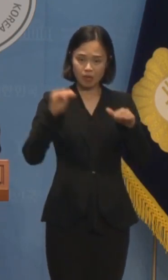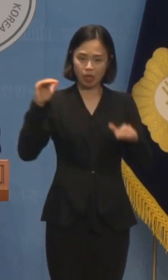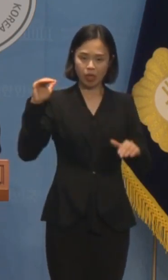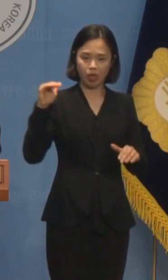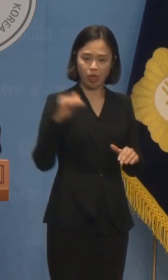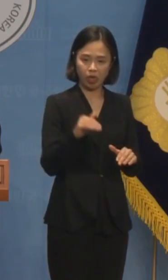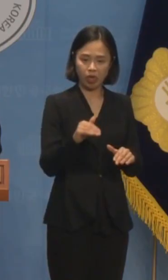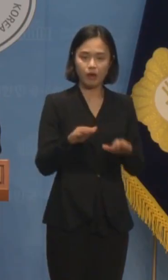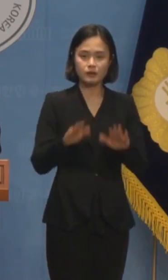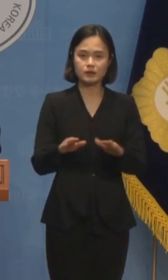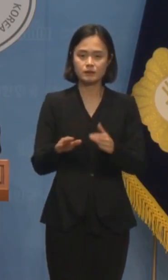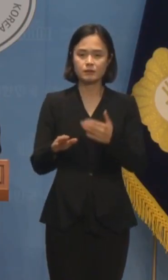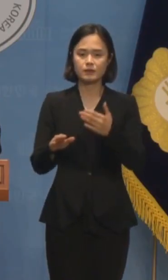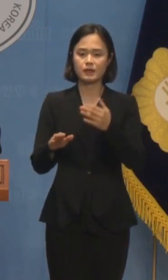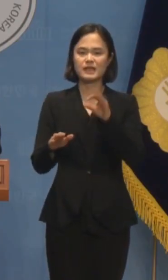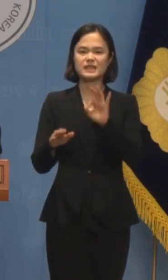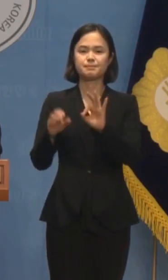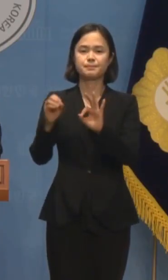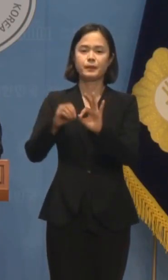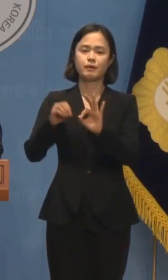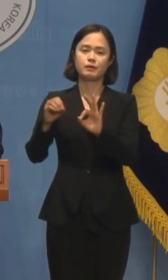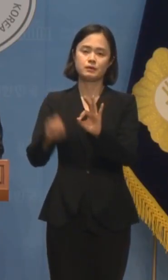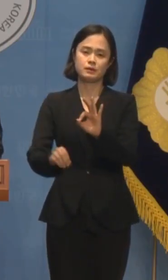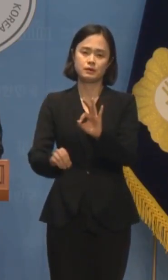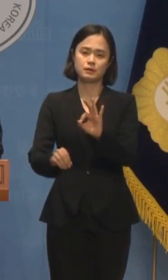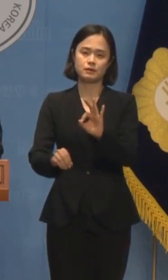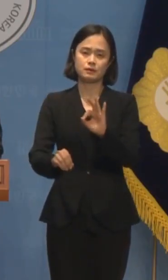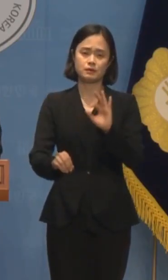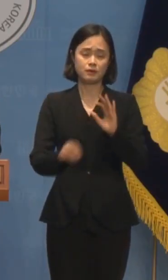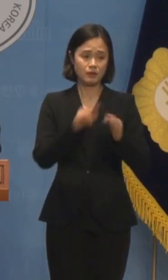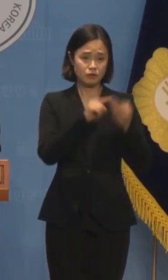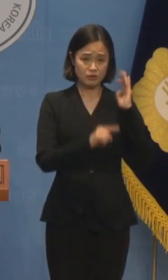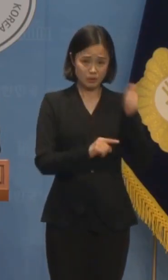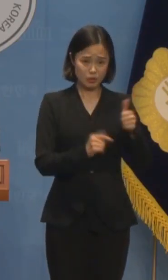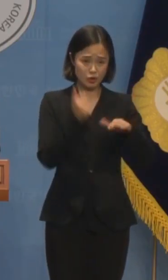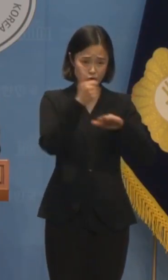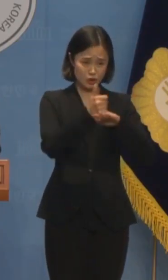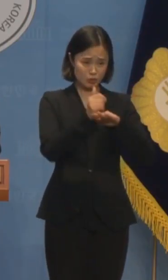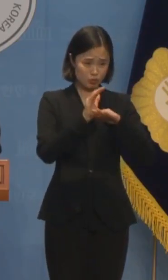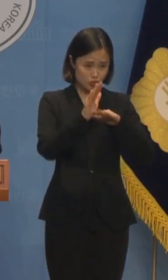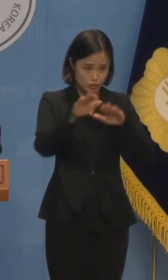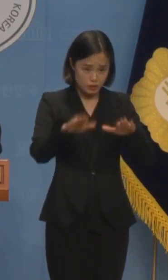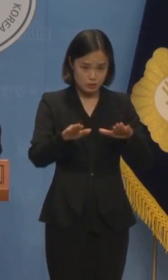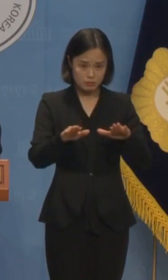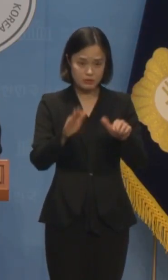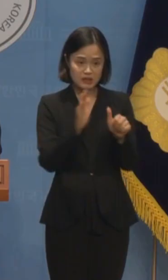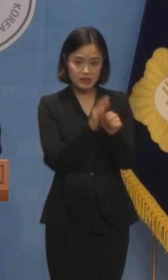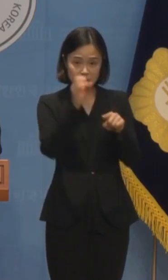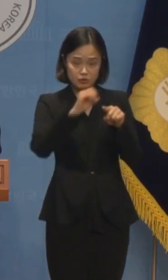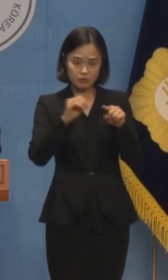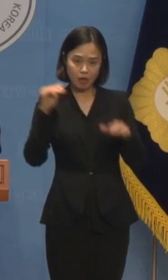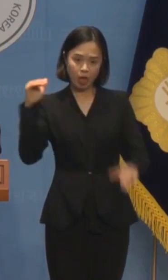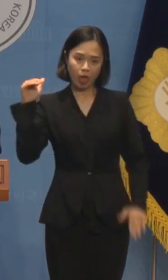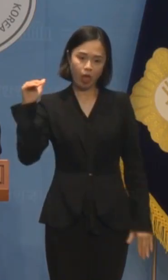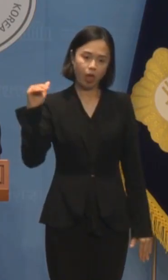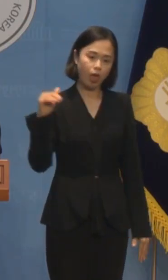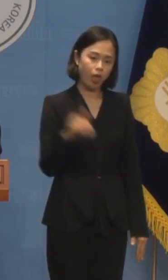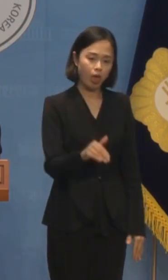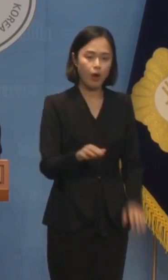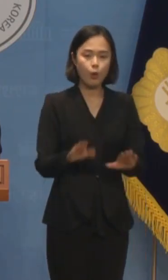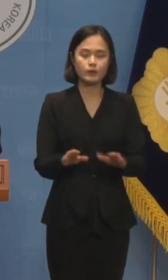후 최저치를 다시 하겠습니다. 더욱이 오늘 대통령 지지율이